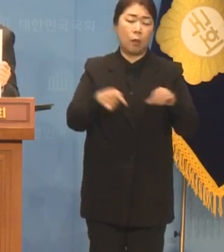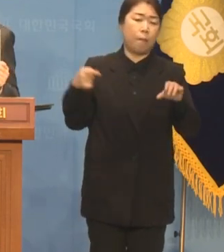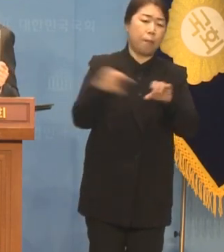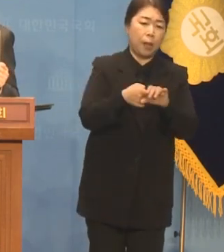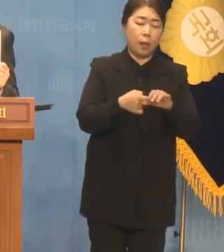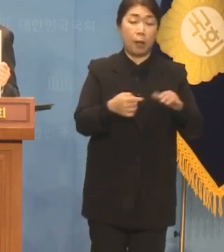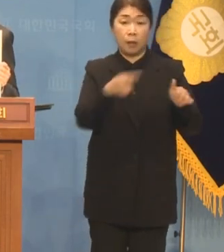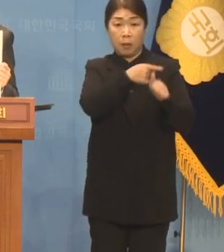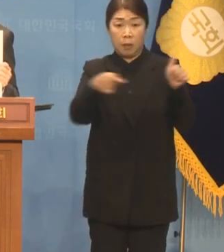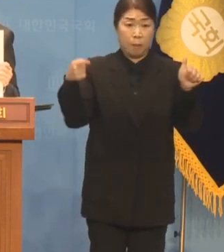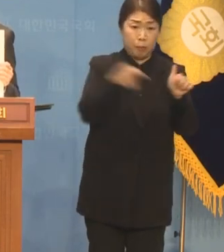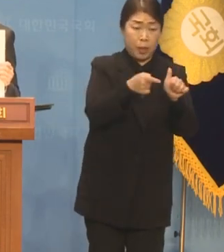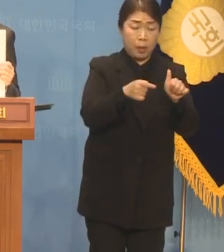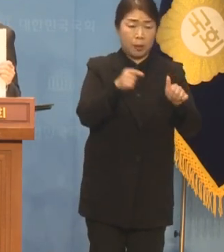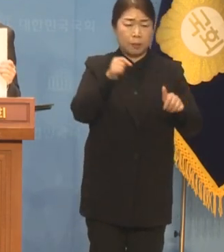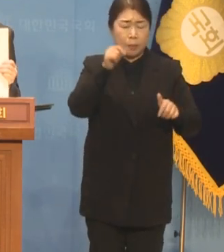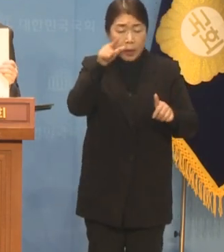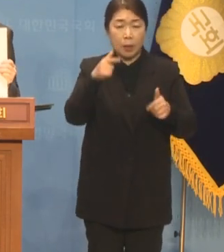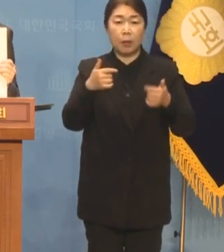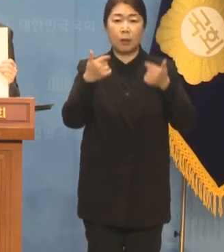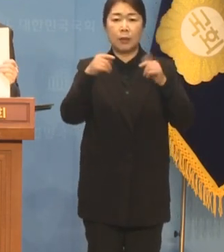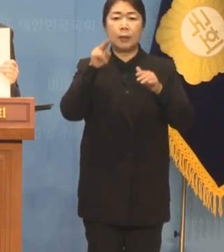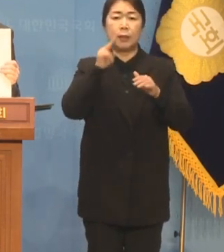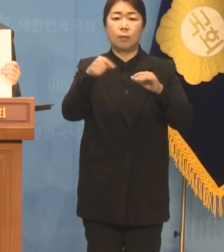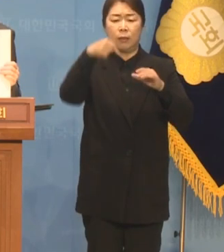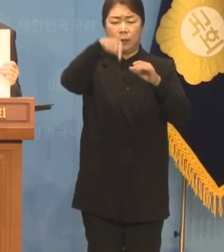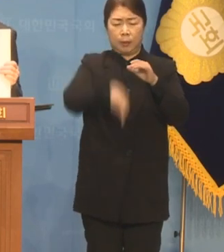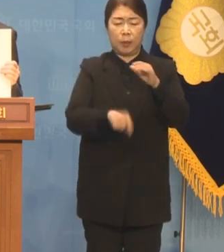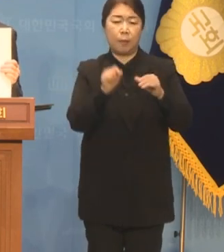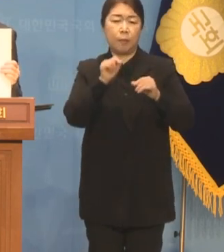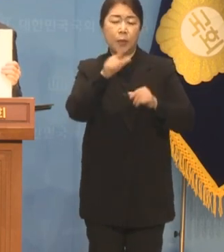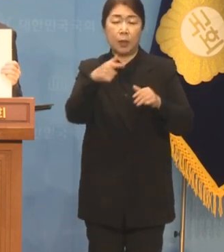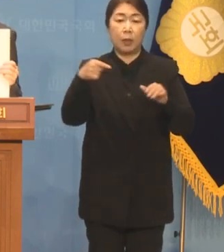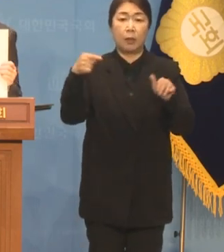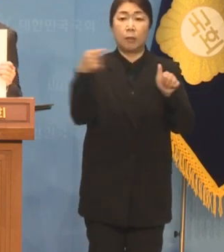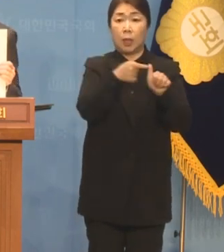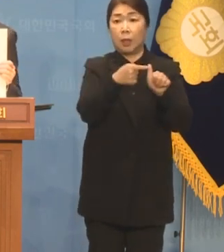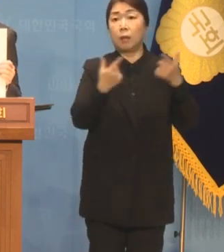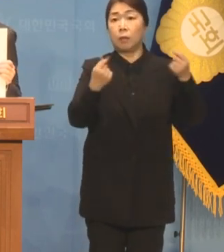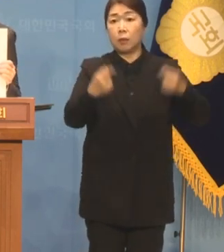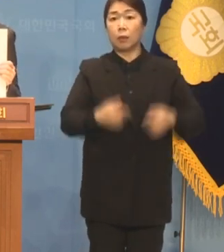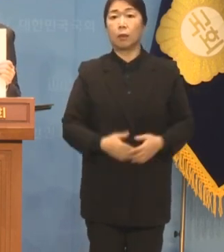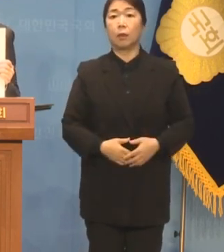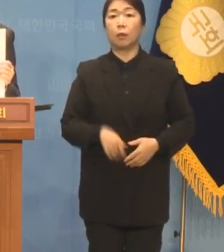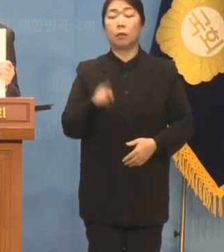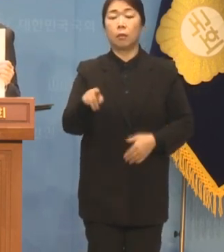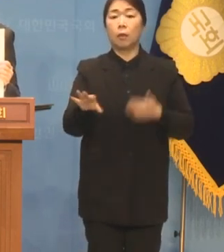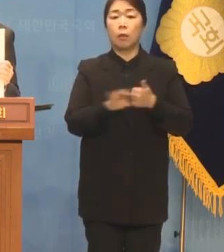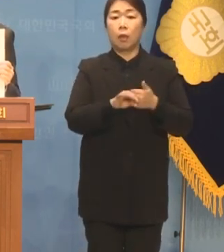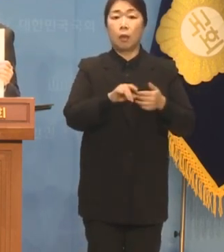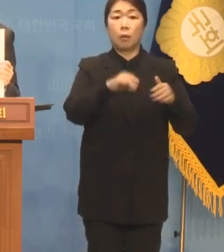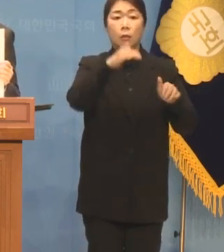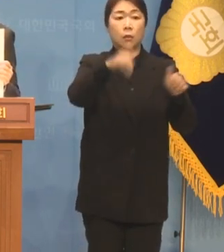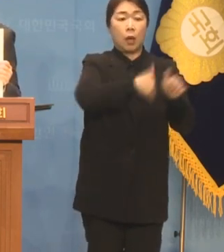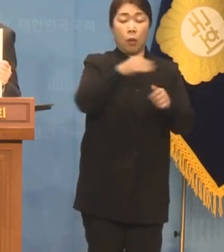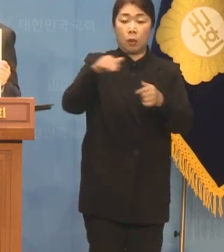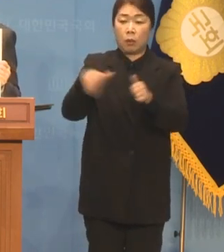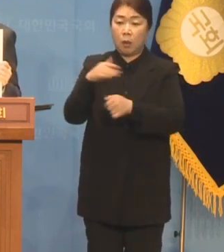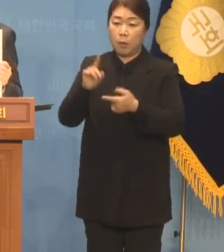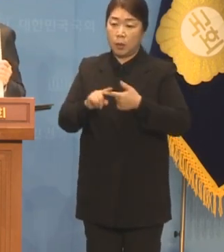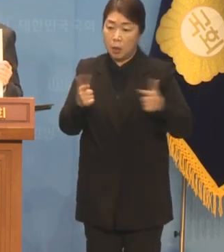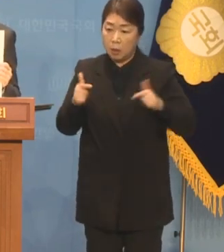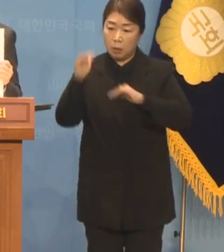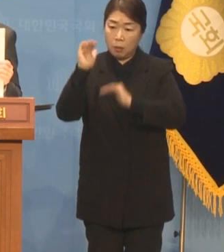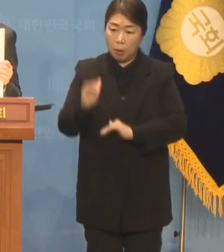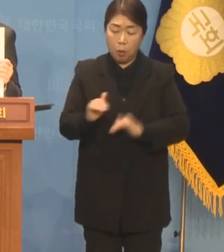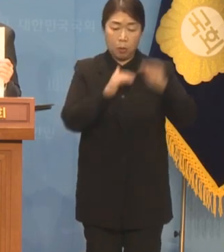명확히 확인이 되었습니다. 그런 실체적 사실관계에 맞지 않은 초기 소방일보의